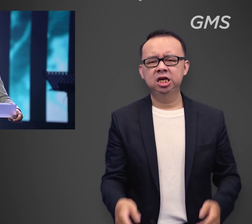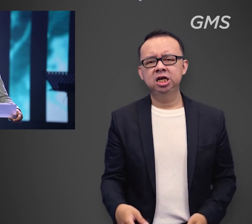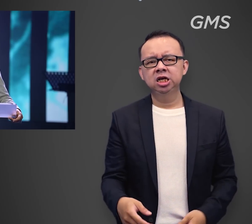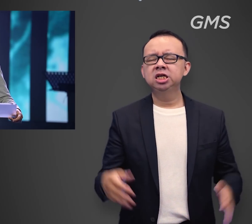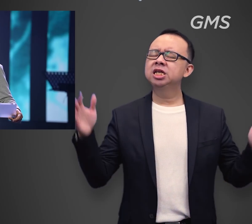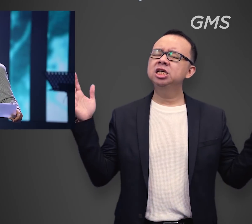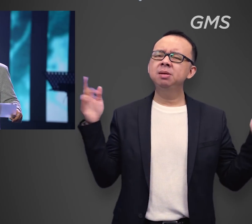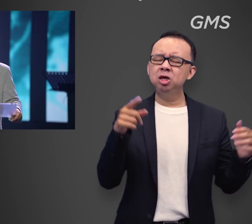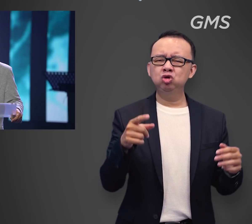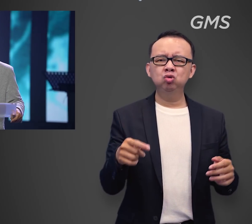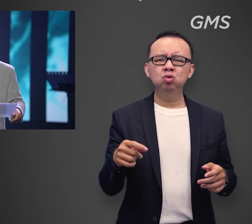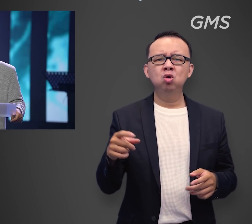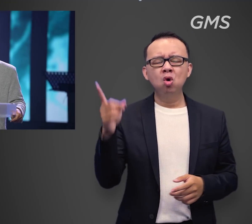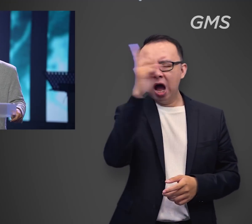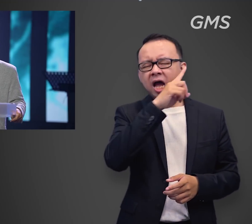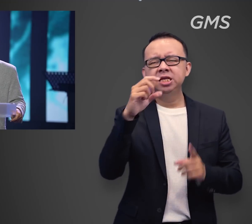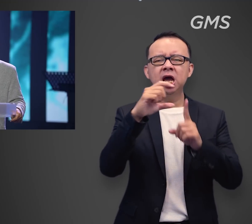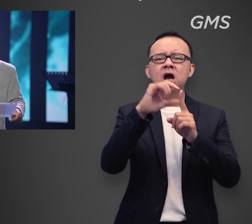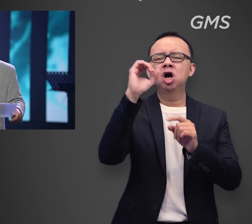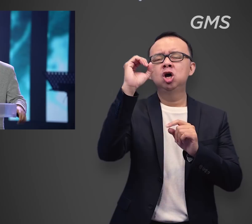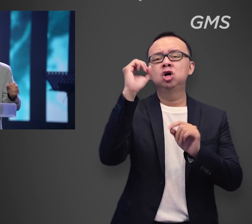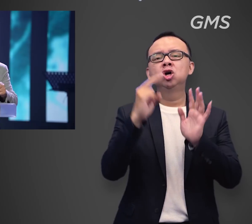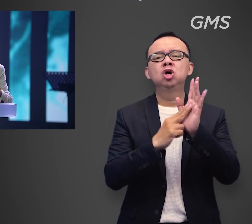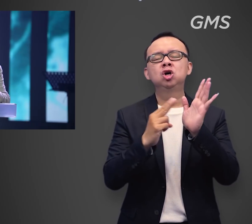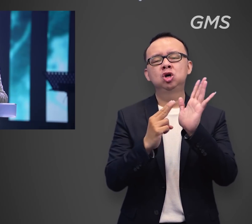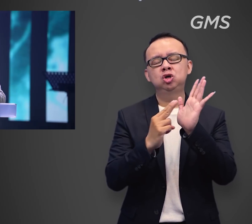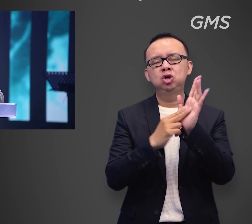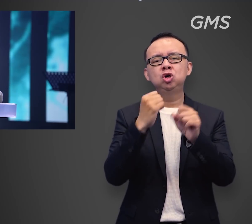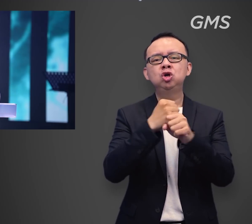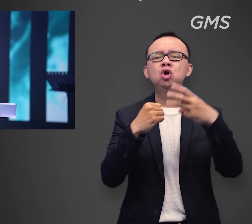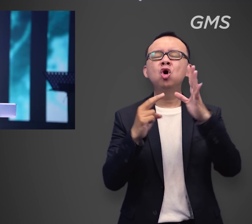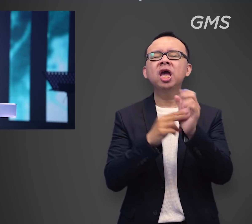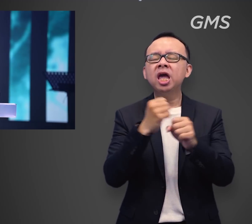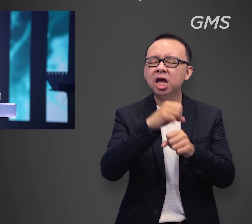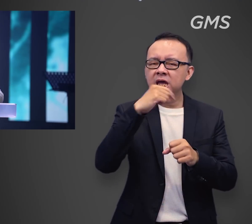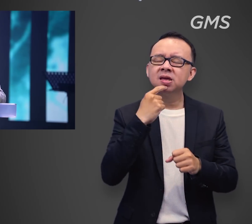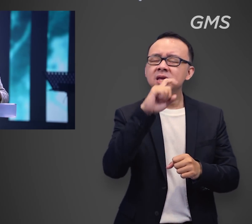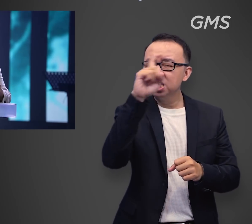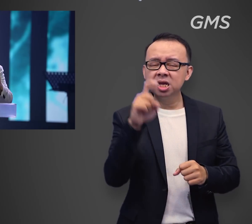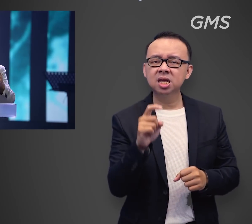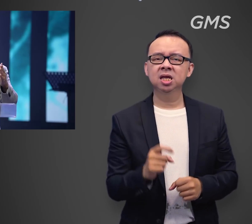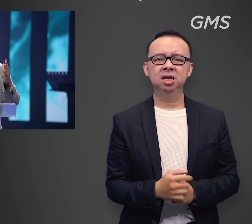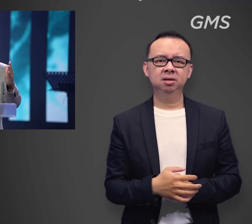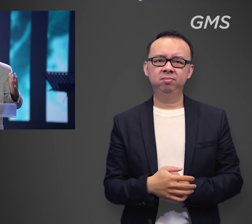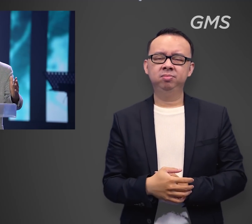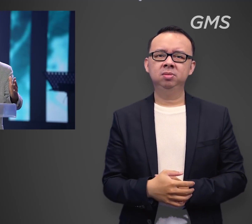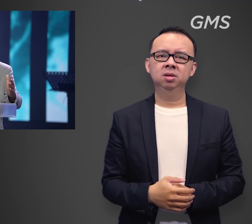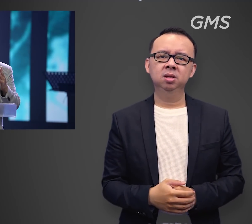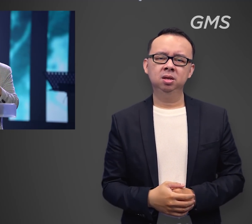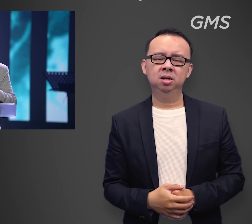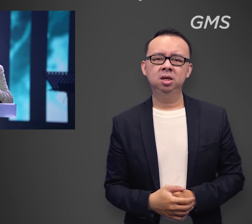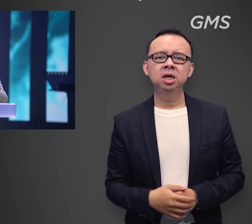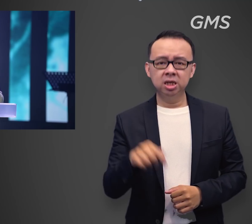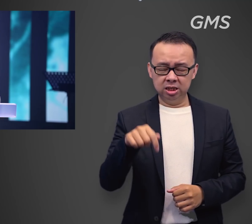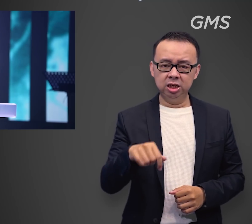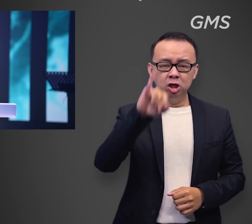begitu. Ataukah hari ini kita berkata Tuhan, selalu ini lewat perayaan Paskah, lewat perayaan Jumat Agung ini,